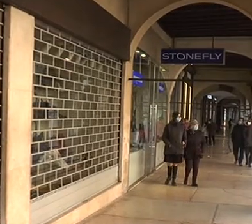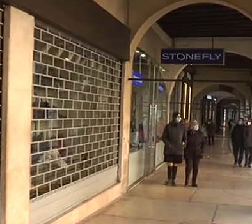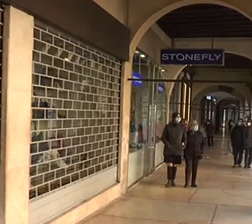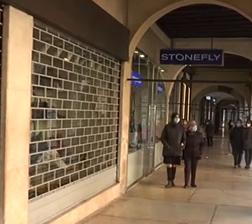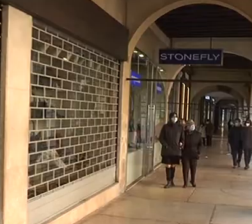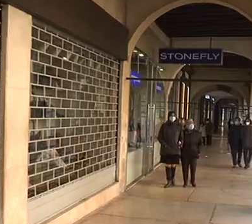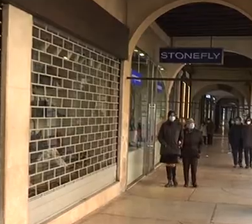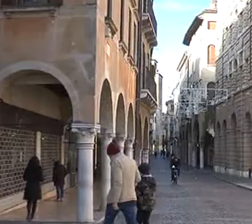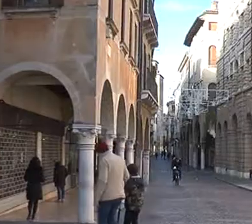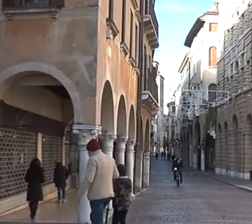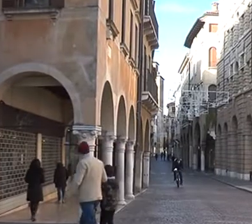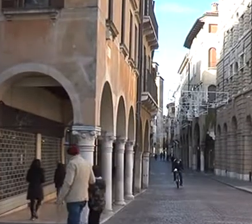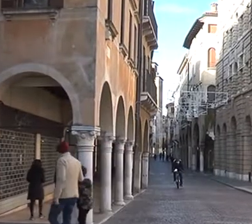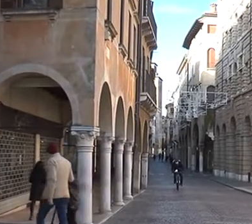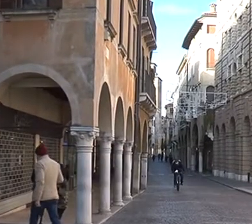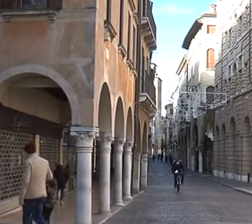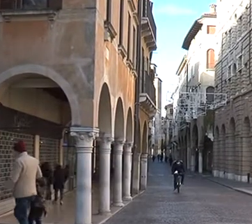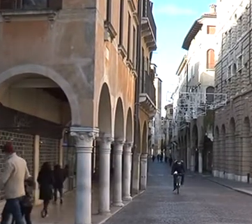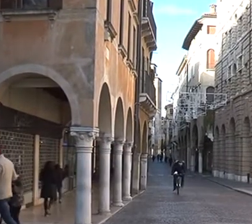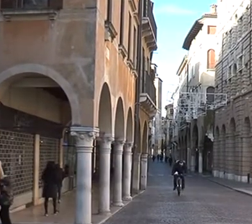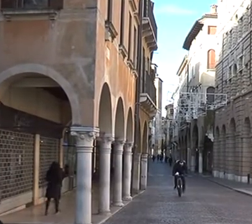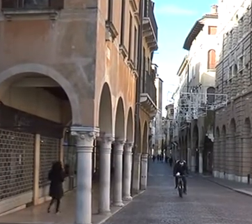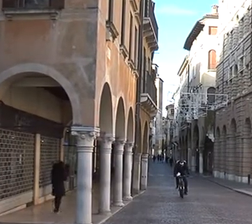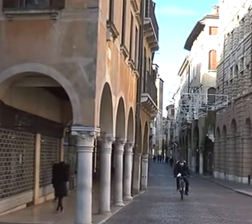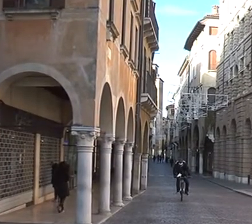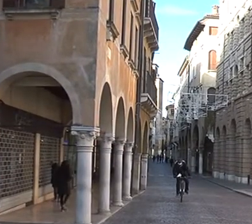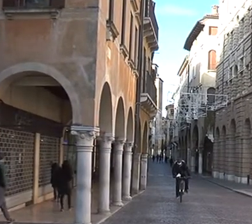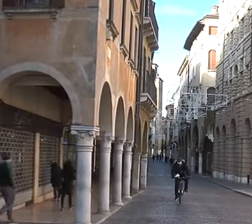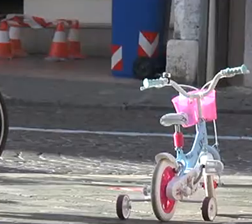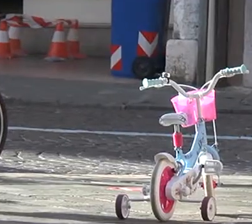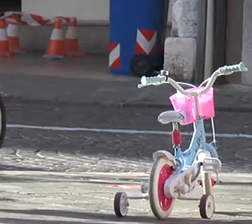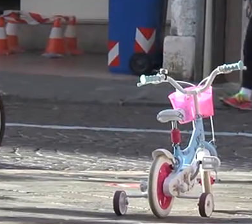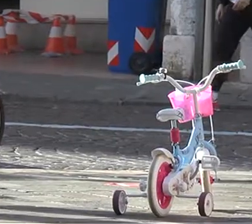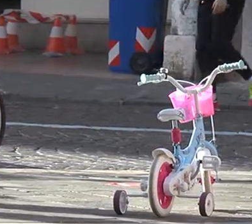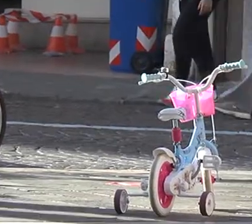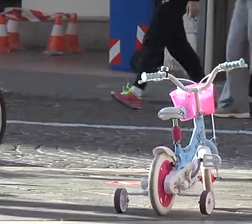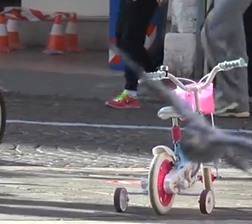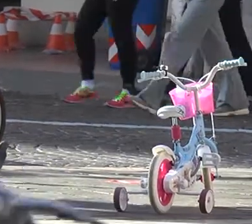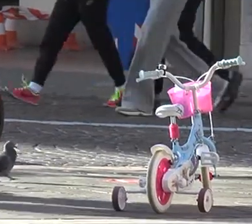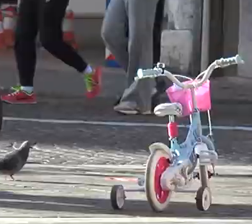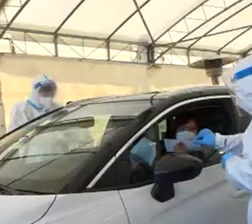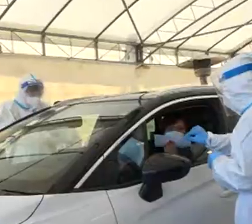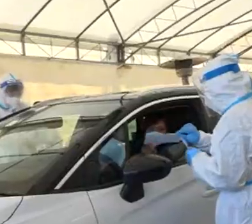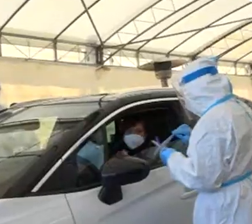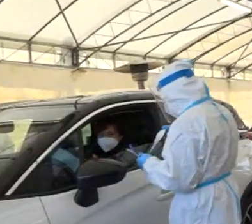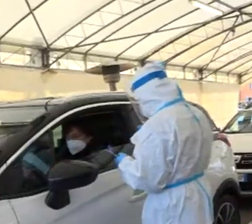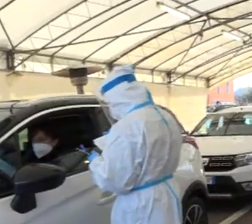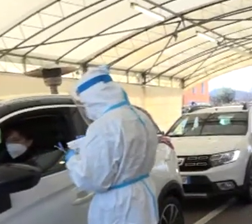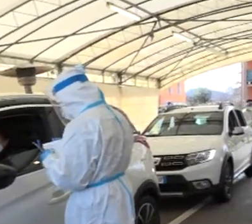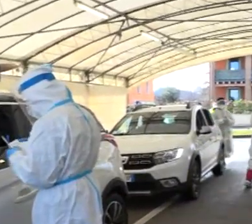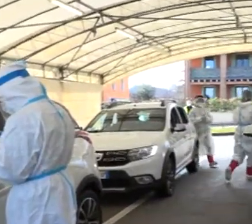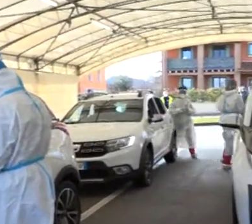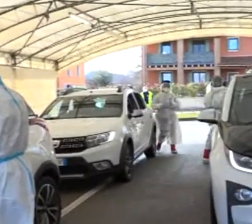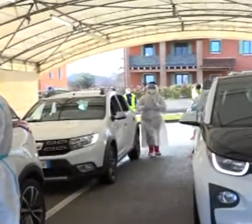di rischio del paese se da un lato viene confermato l'abbassamento della soglia della r conti dall'altra sembra al momento congelata l'incidenza di